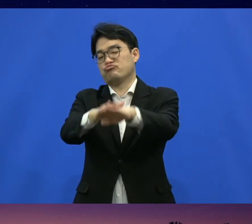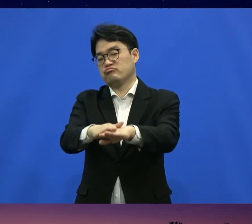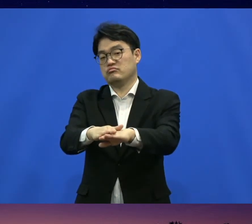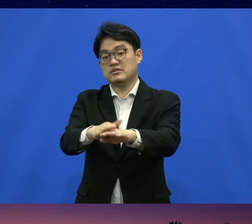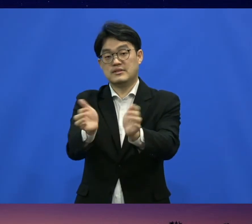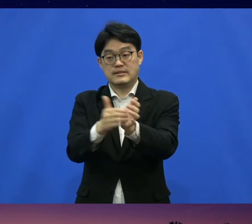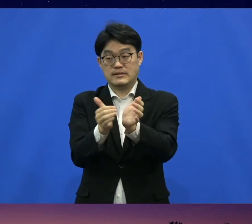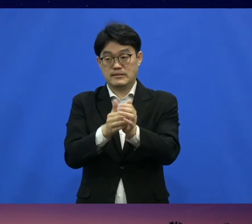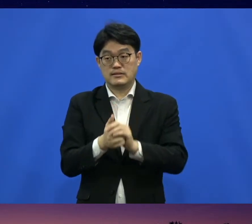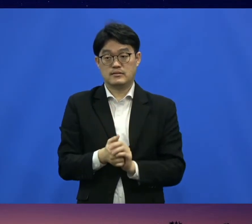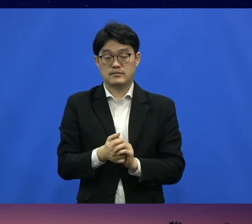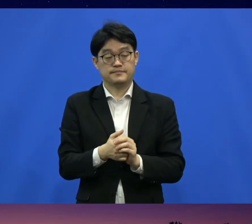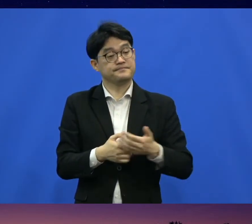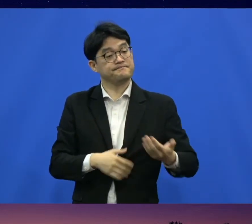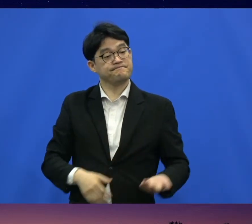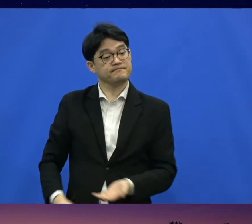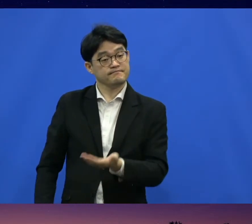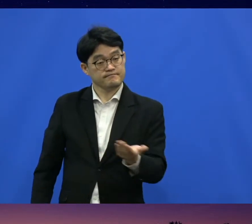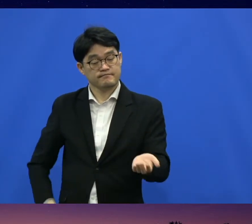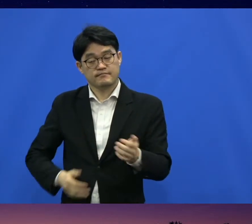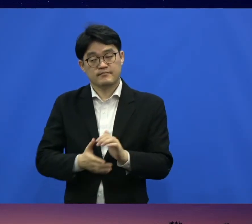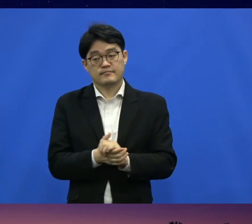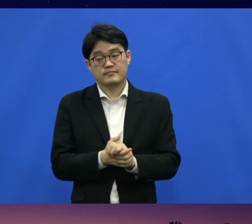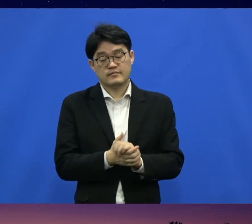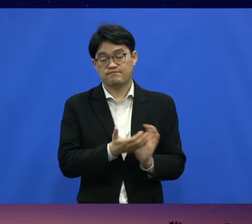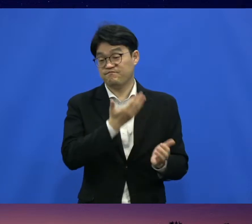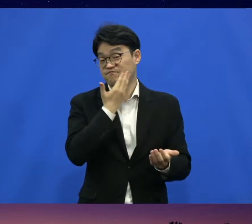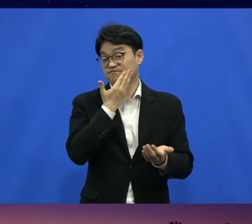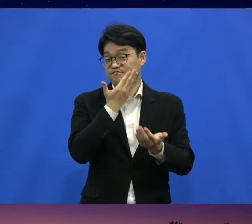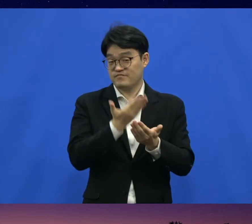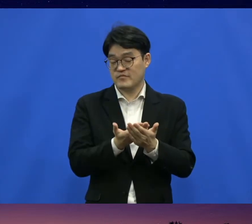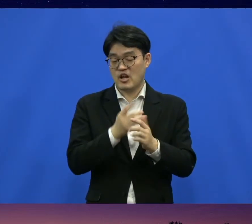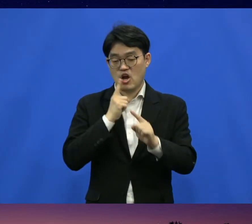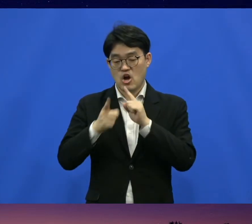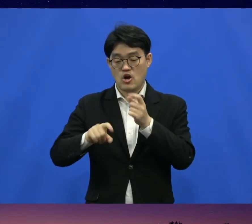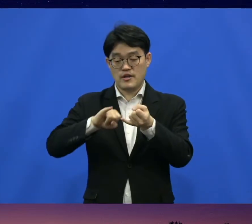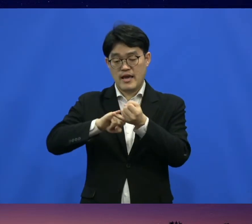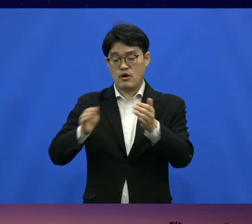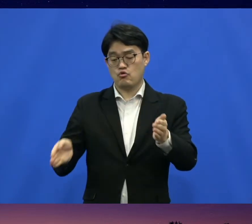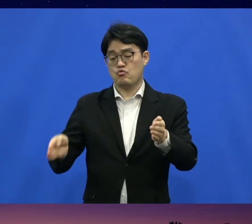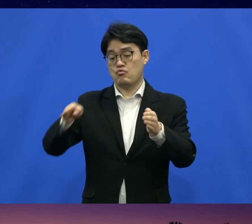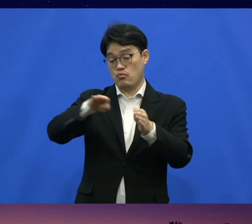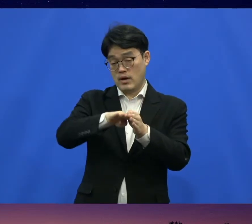여러분, 정말 이 귀중한 것을, 이 법궤의 귀중성을 이 사울은 몰랐어요.